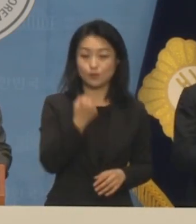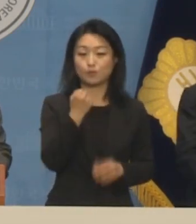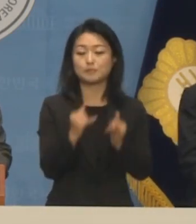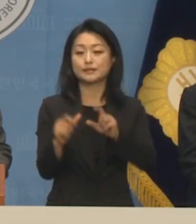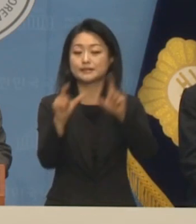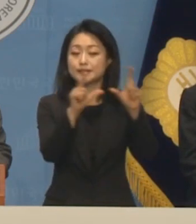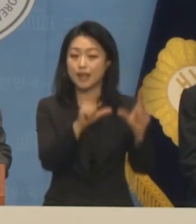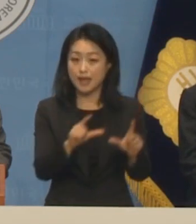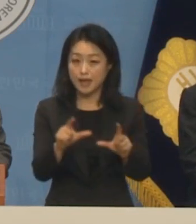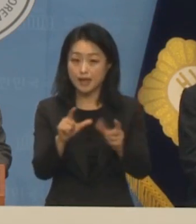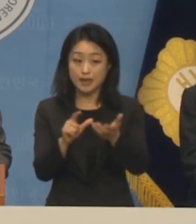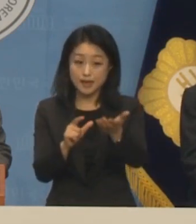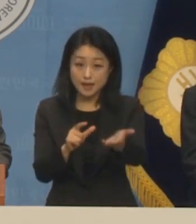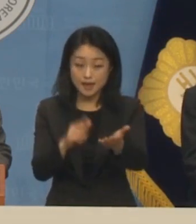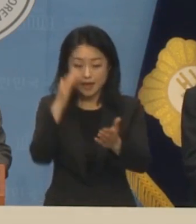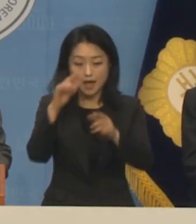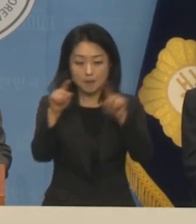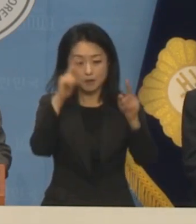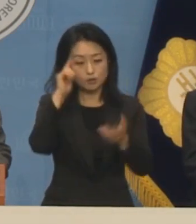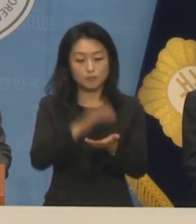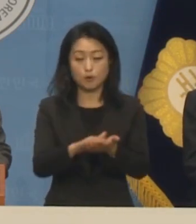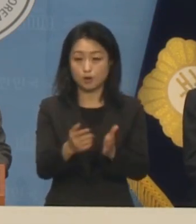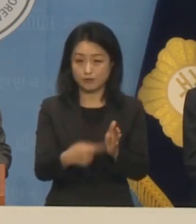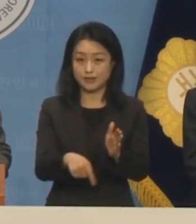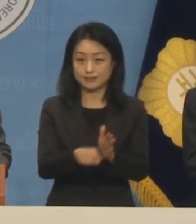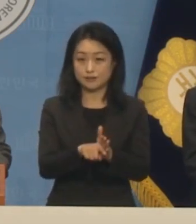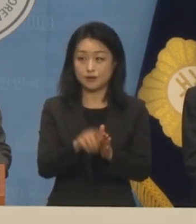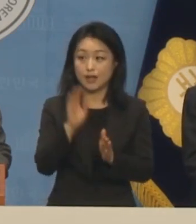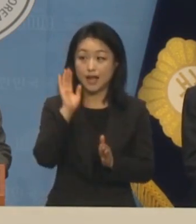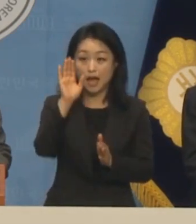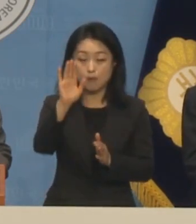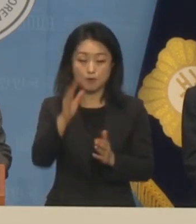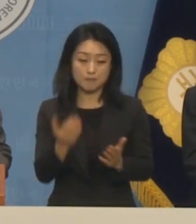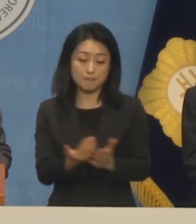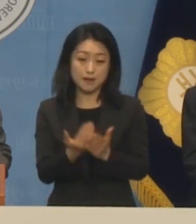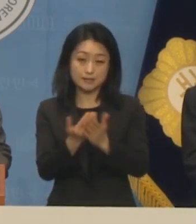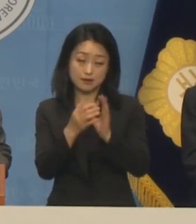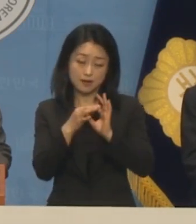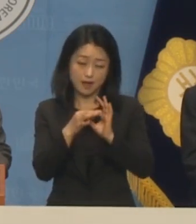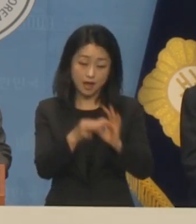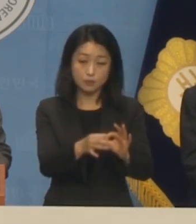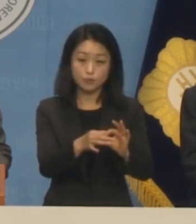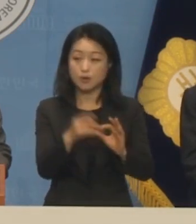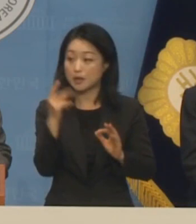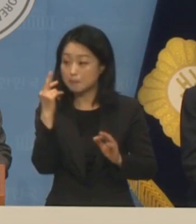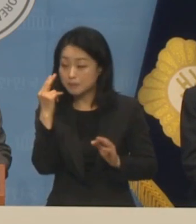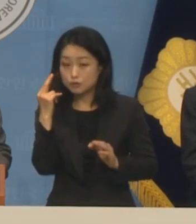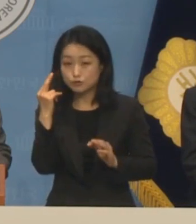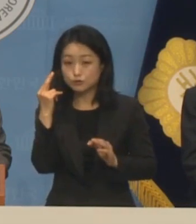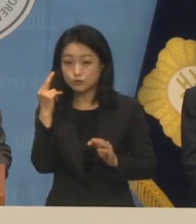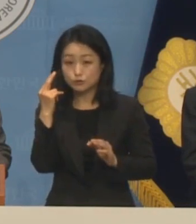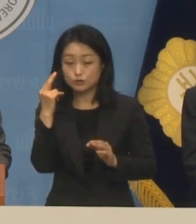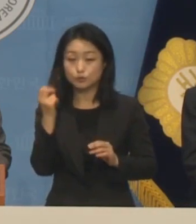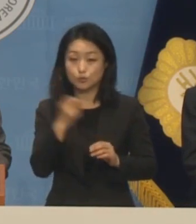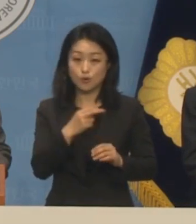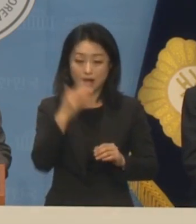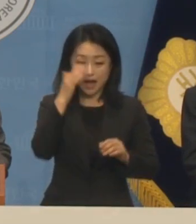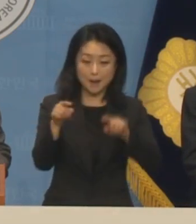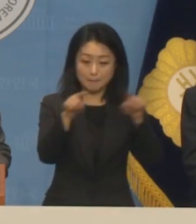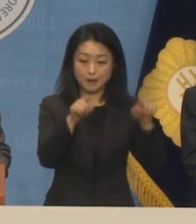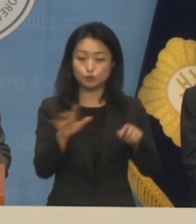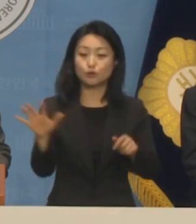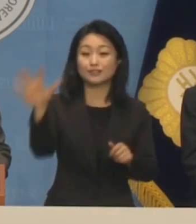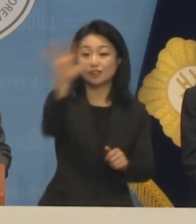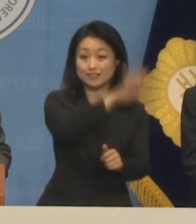민생의 근간인 한반도 평화 정착을 위해 향후 지속적으로 미국 및 한반도 주변국을 상대로